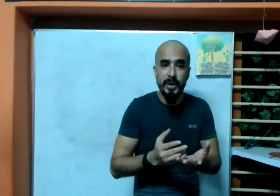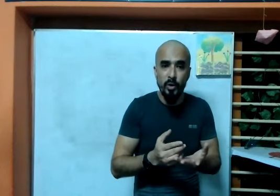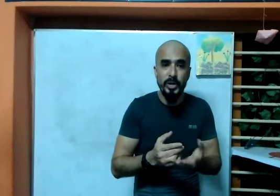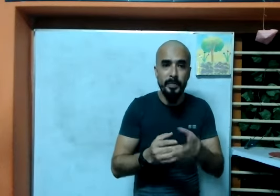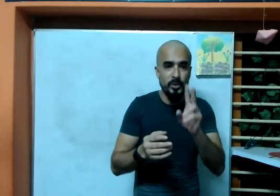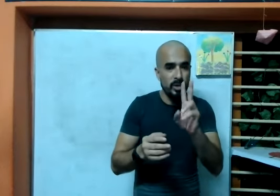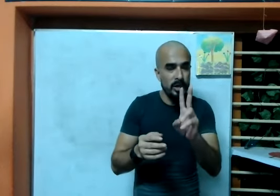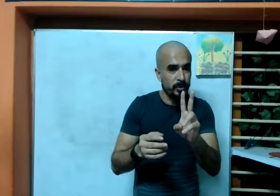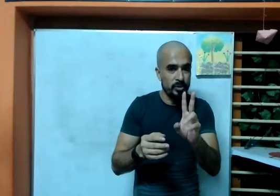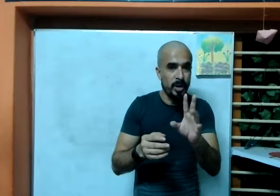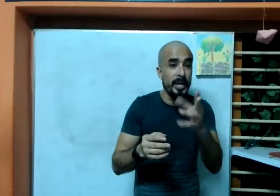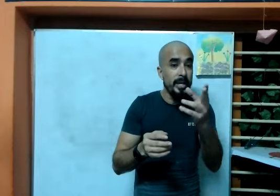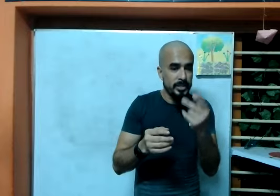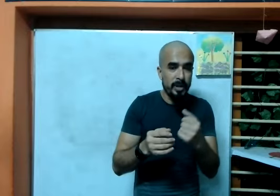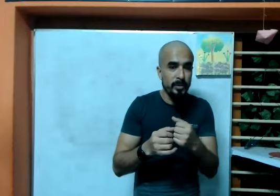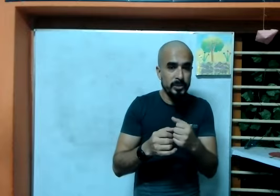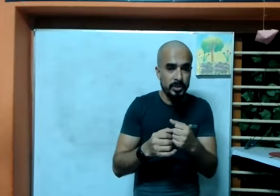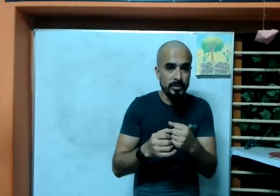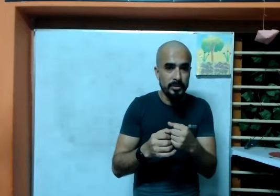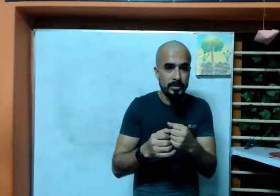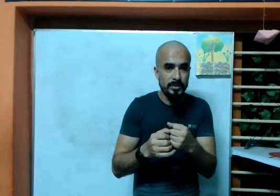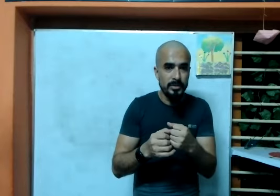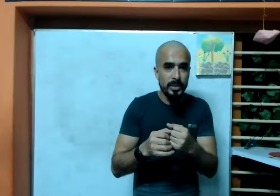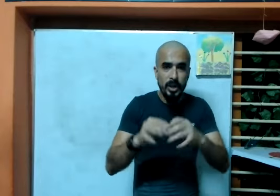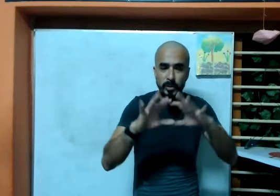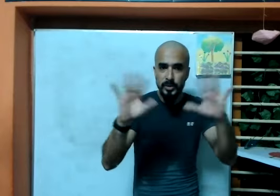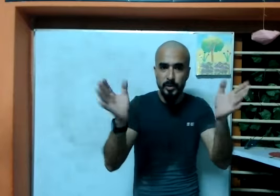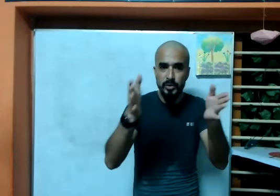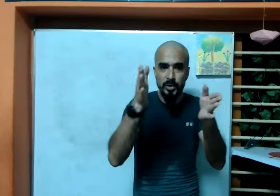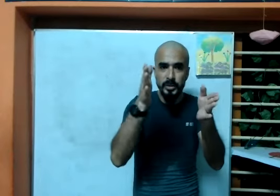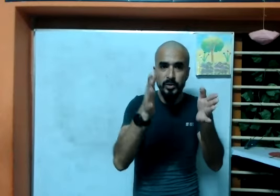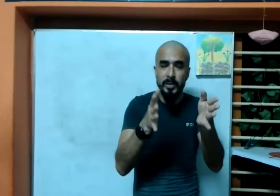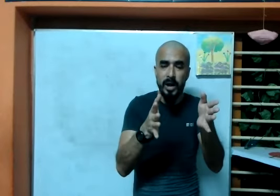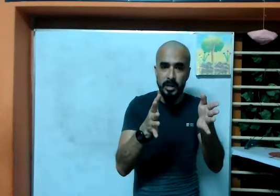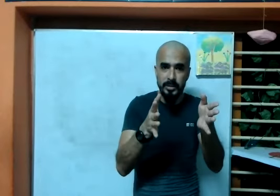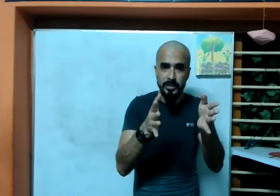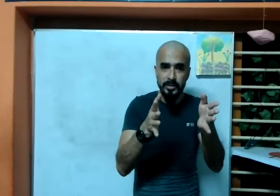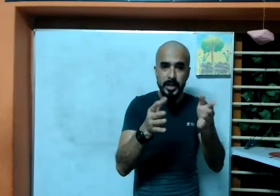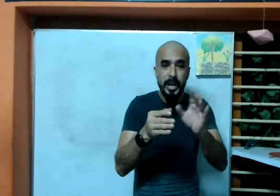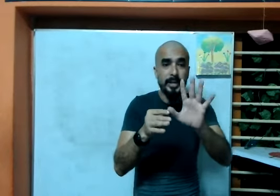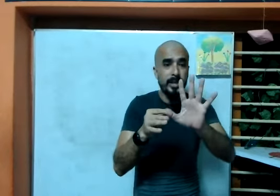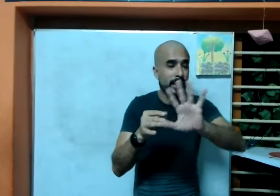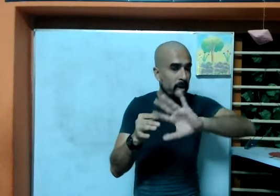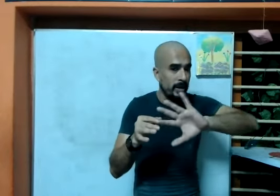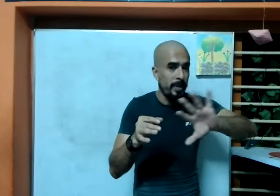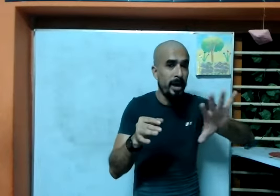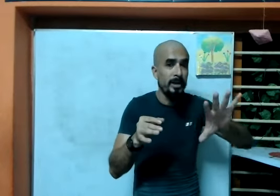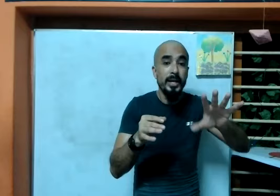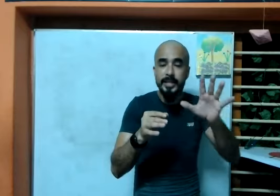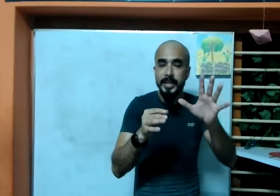নো টাইপের দুই ধরনের প্রশ্ন হয়। যারা বলছিল সমস্ত প্রশ্নগুলোর মধ্যে দুইটা ভাগ, এক ধরনের ভাগ সেটা ইয়েস